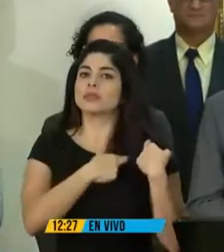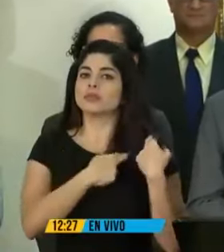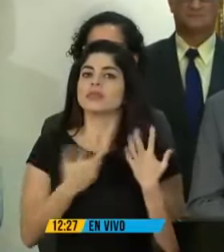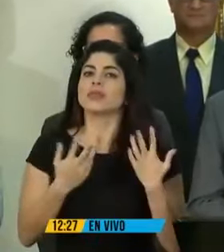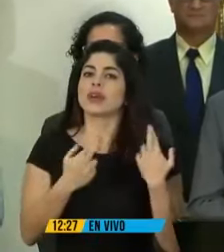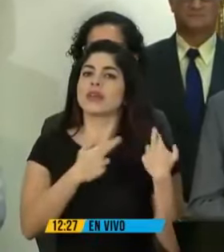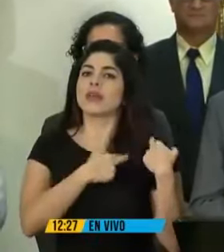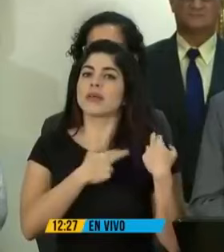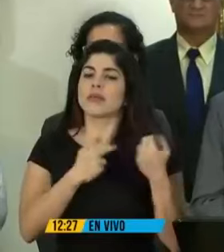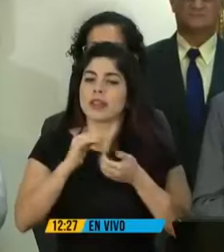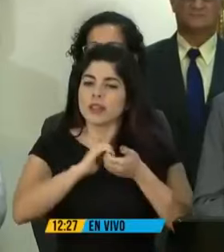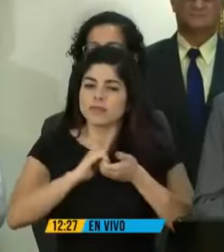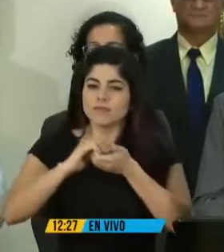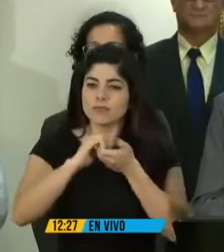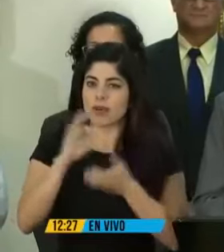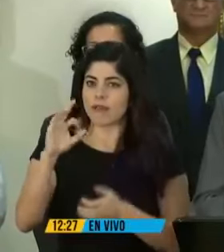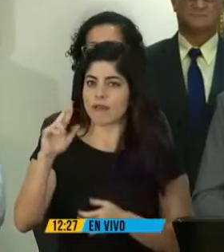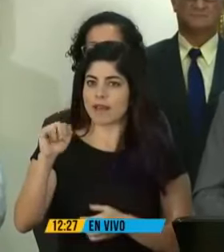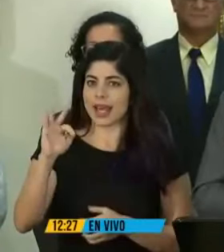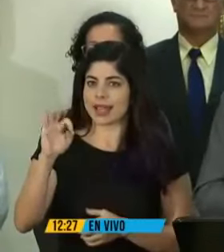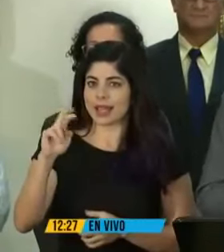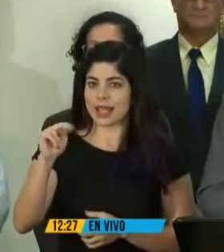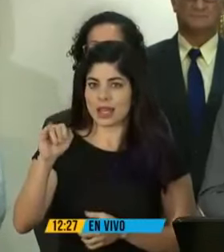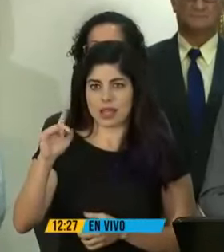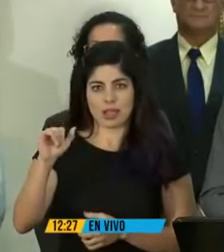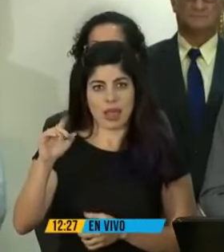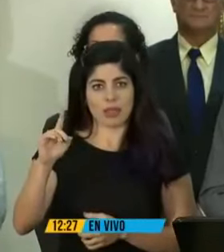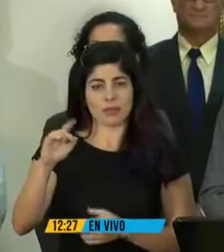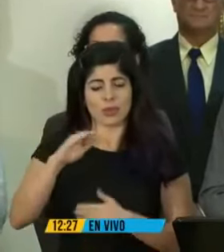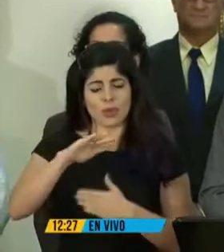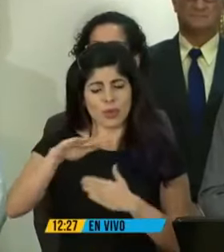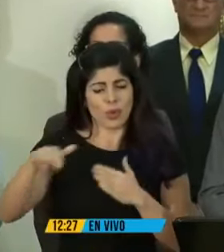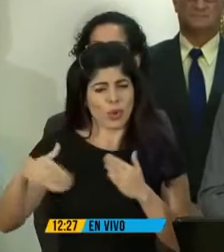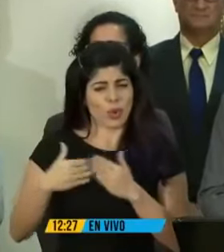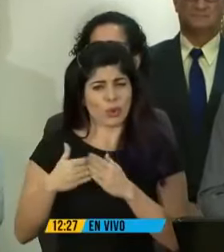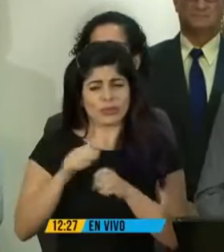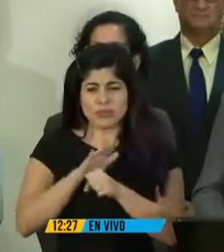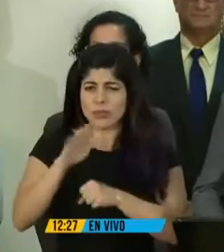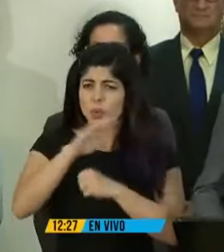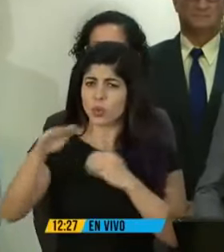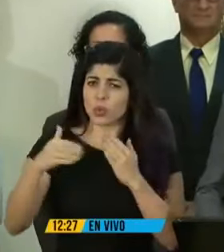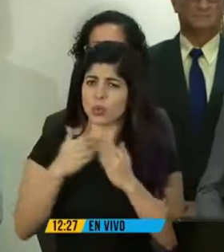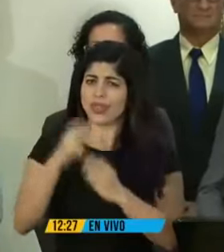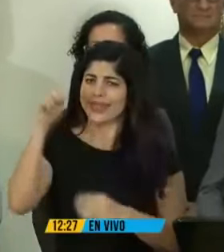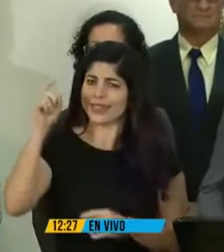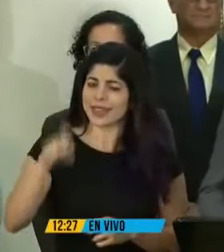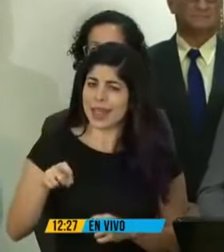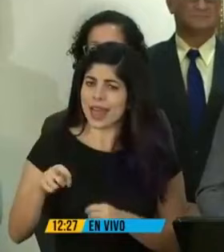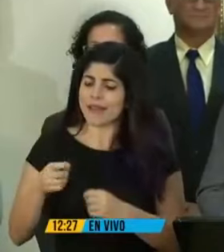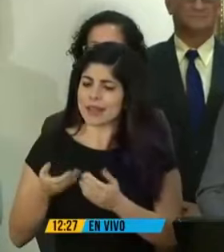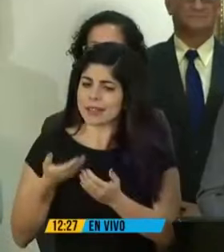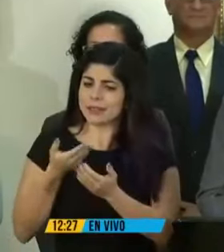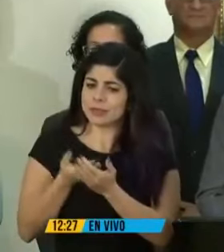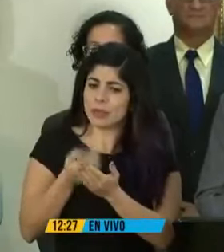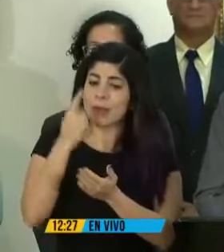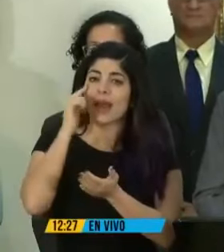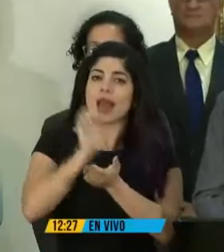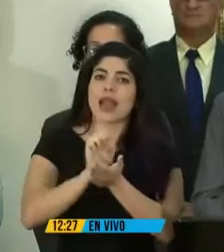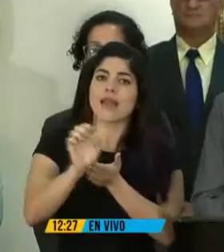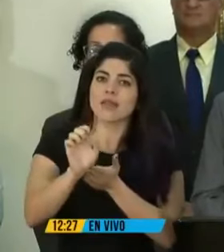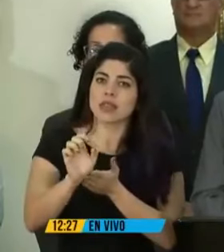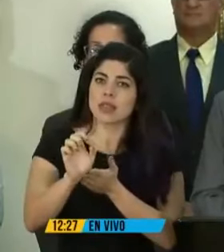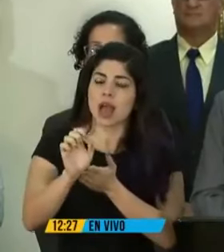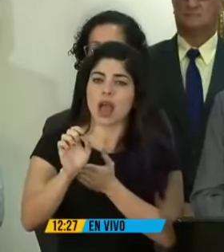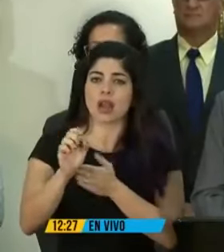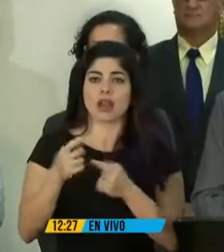de la fraternidad. Todos, absolutamente todos, debemos contribuir a evitar o